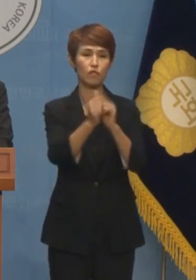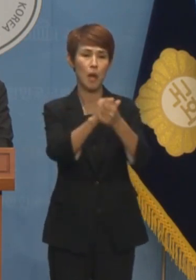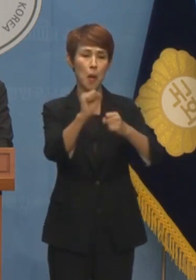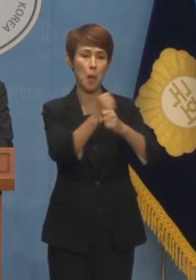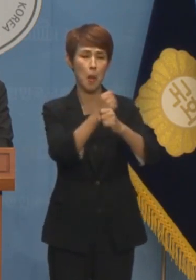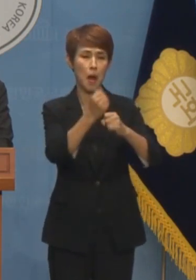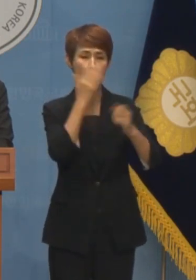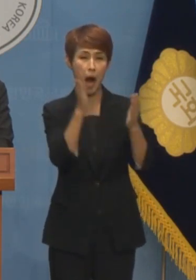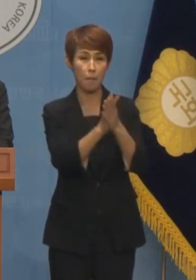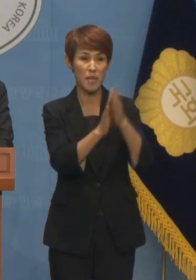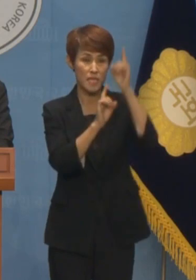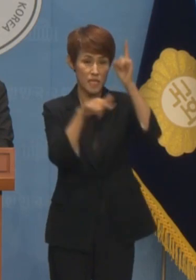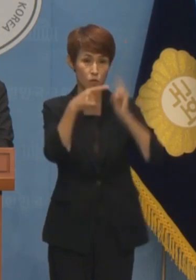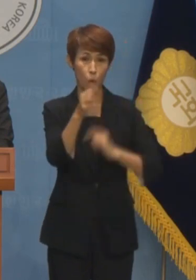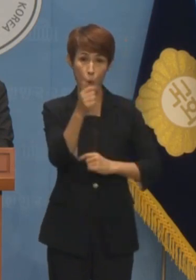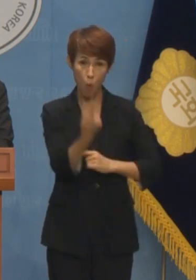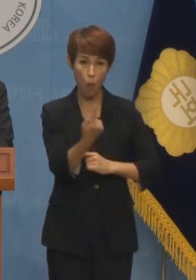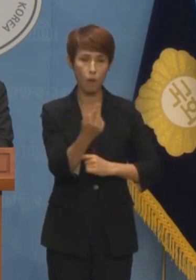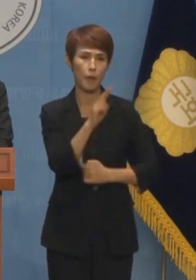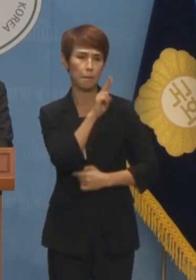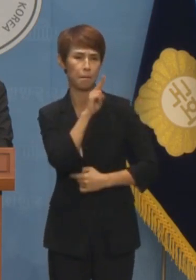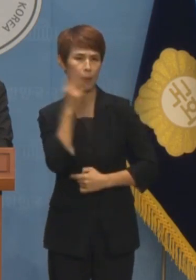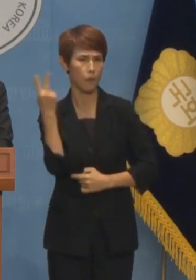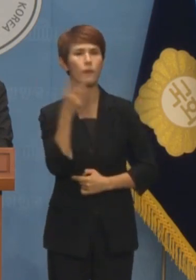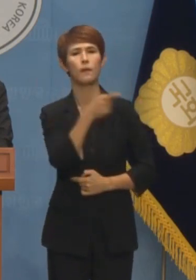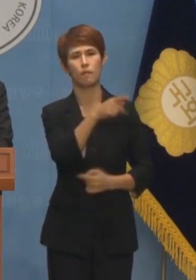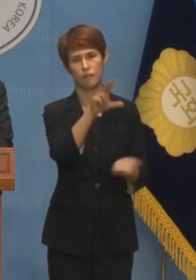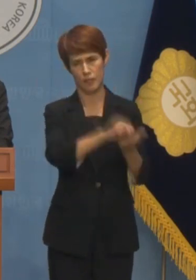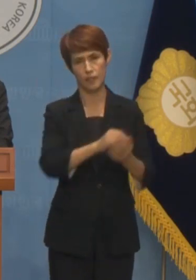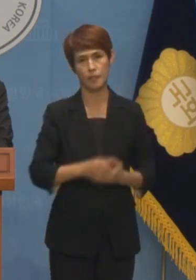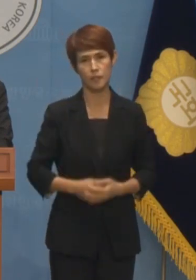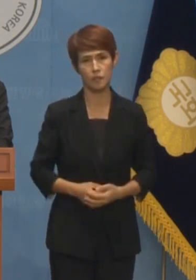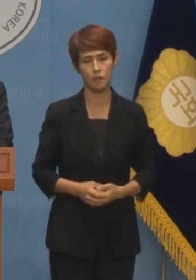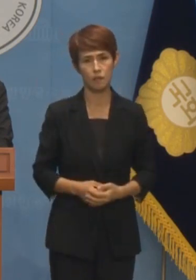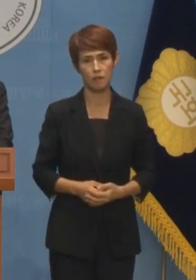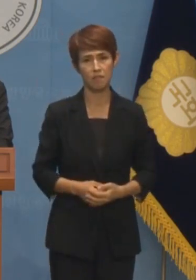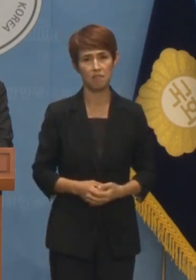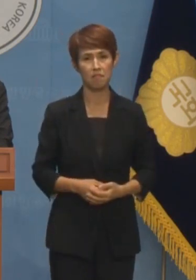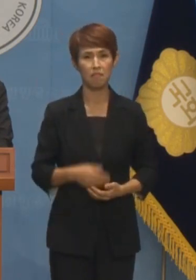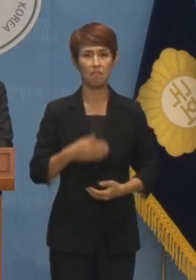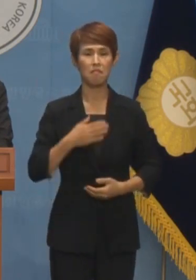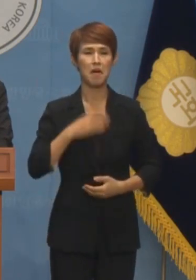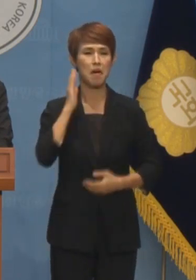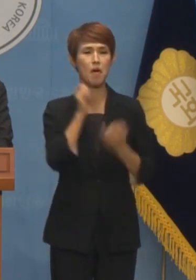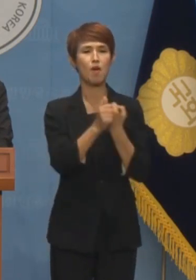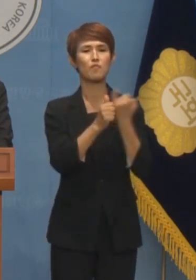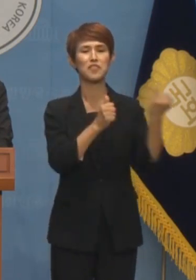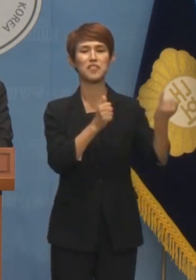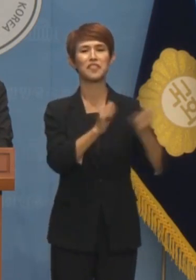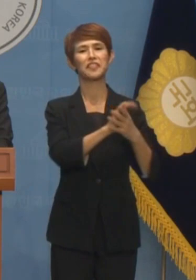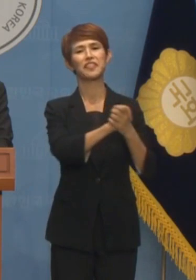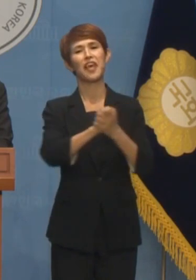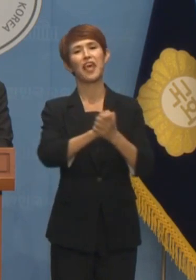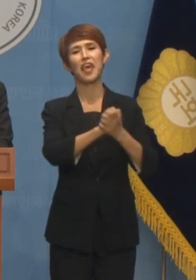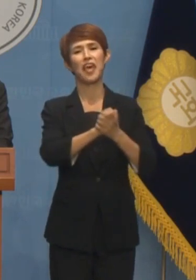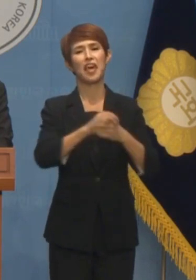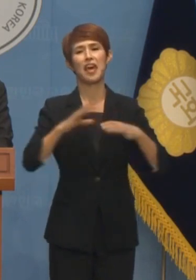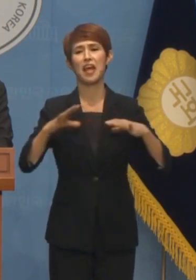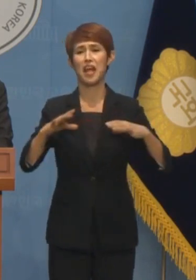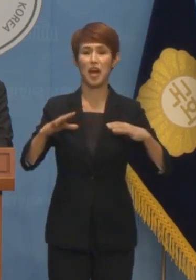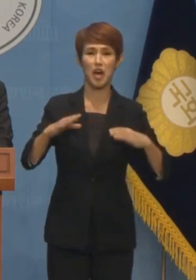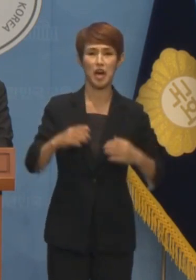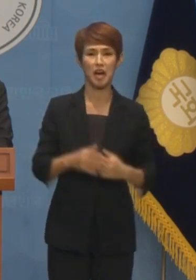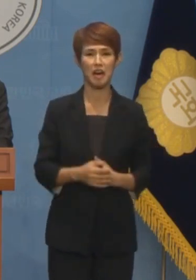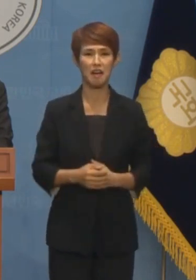진실을 감추려고 하고 있습니다. 그렇게 자랑하던 김건희 여사와의 친분도,